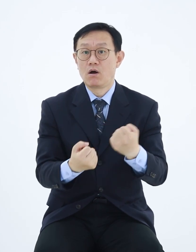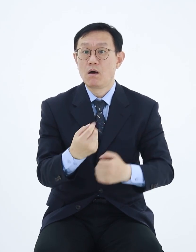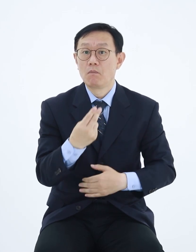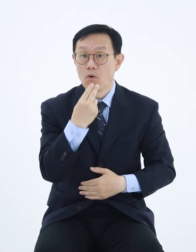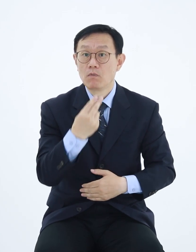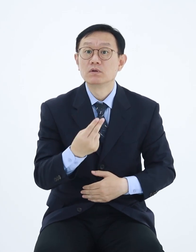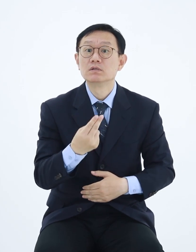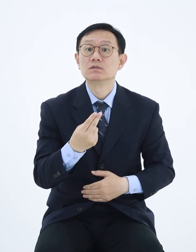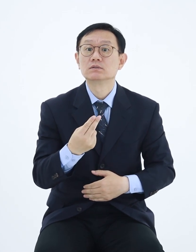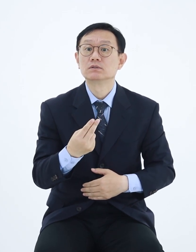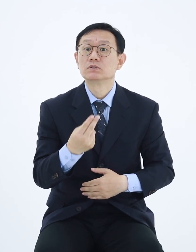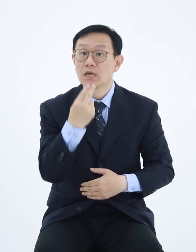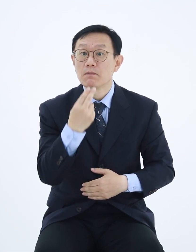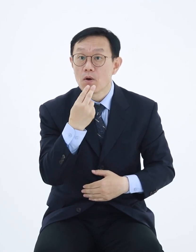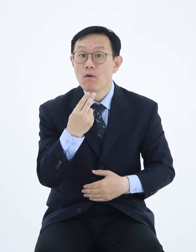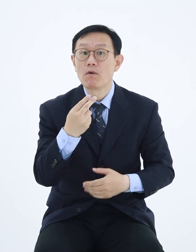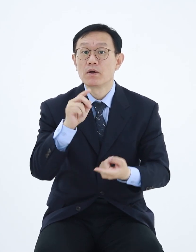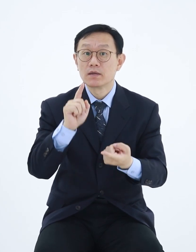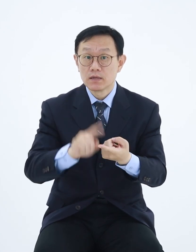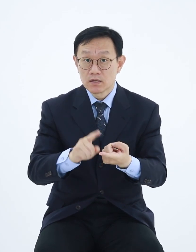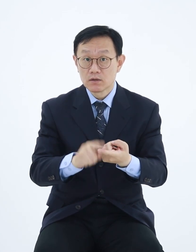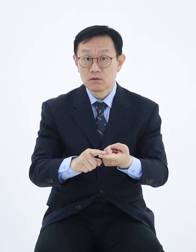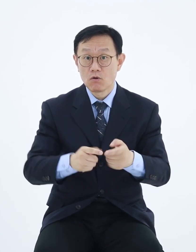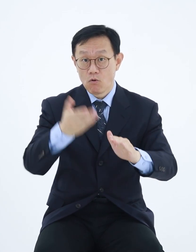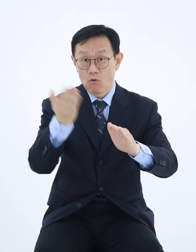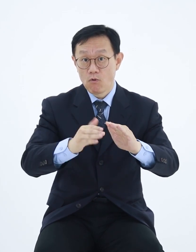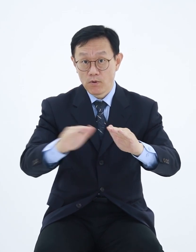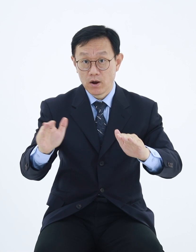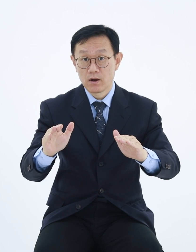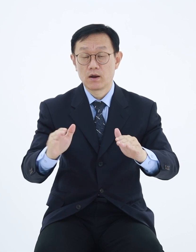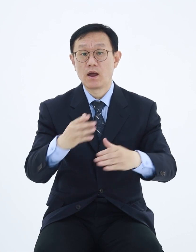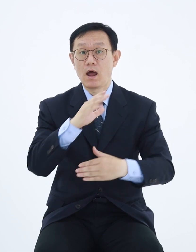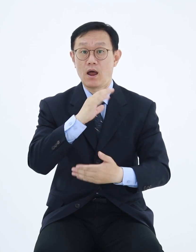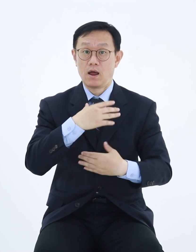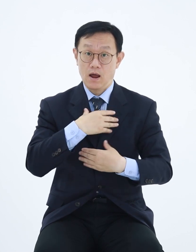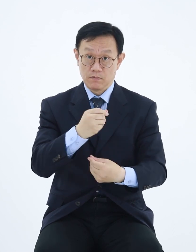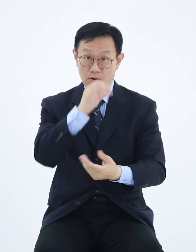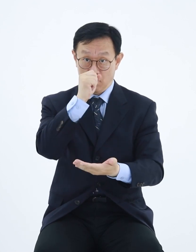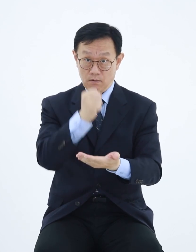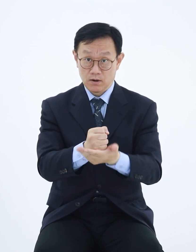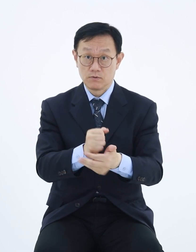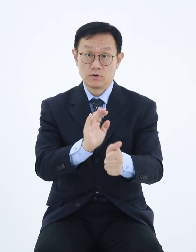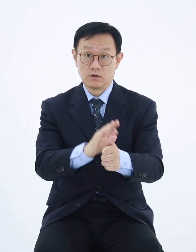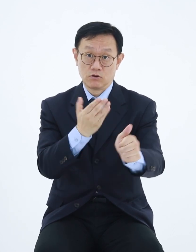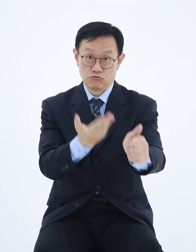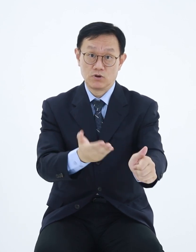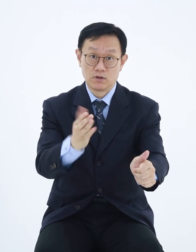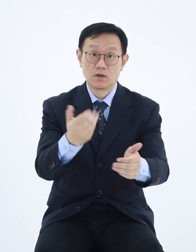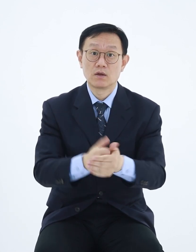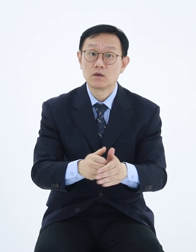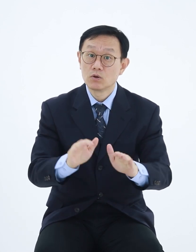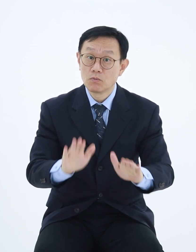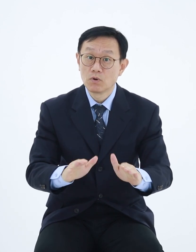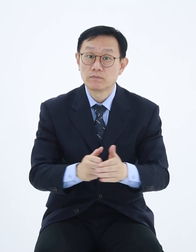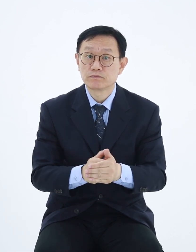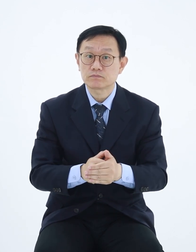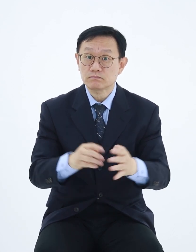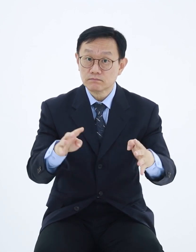생명보험과 같은 보험 서비스를 공평하고 합리적인 방식으로 제공해야 합니다. 이번에는 협약